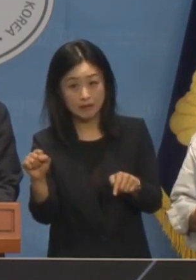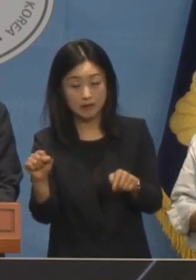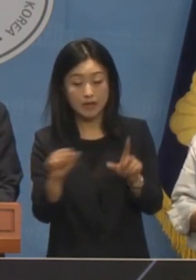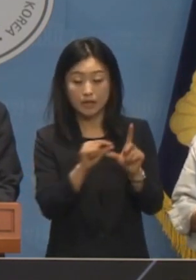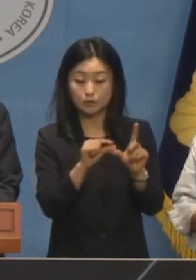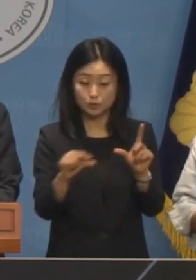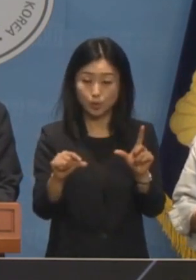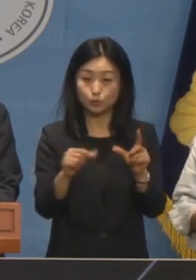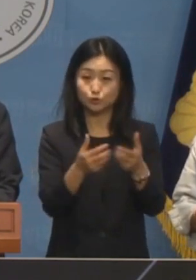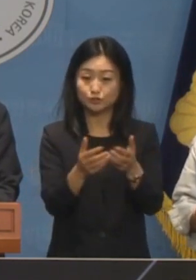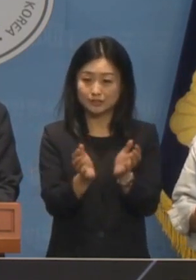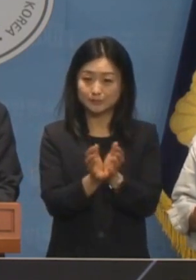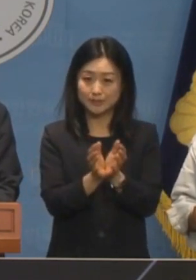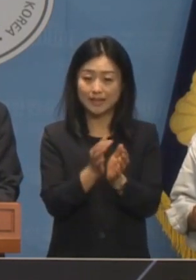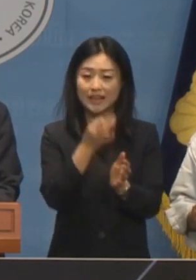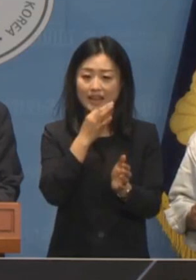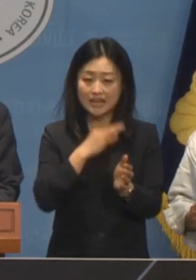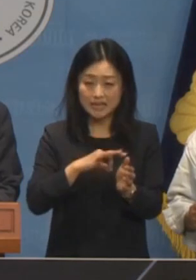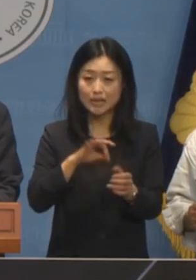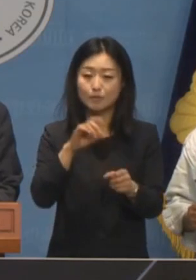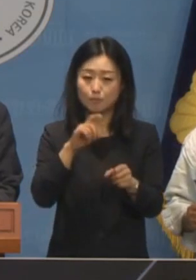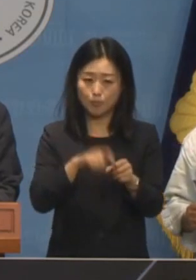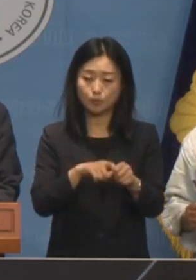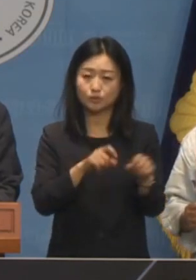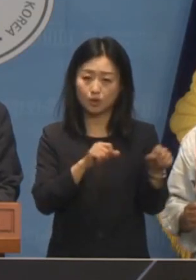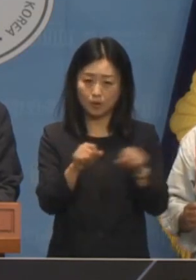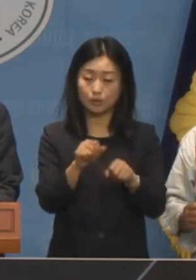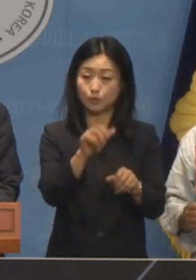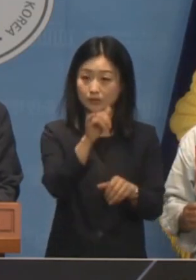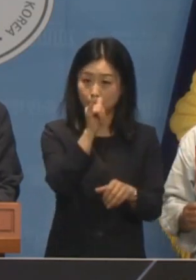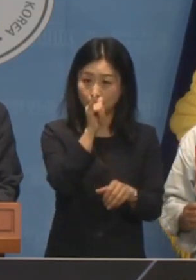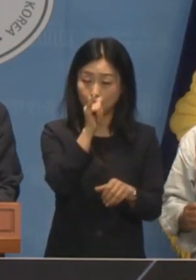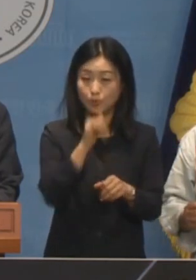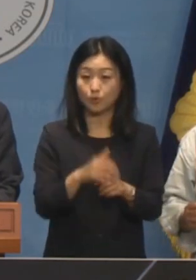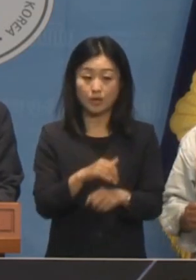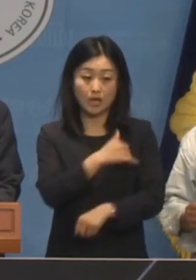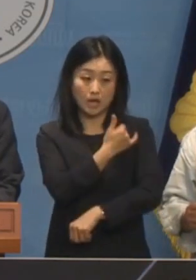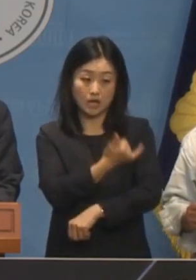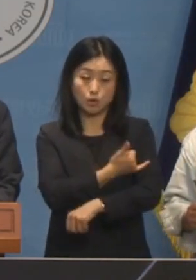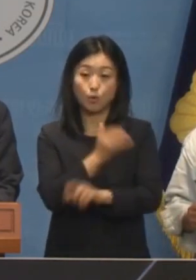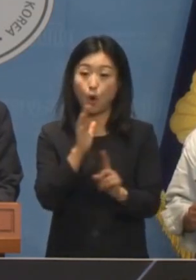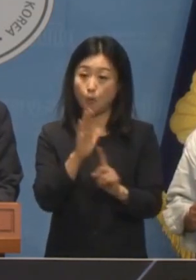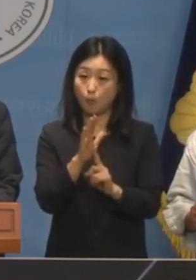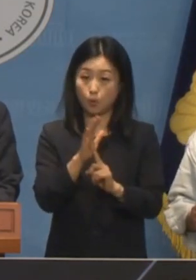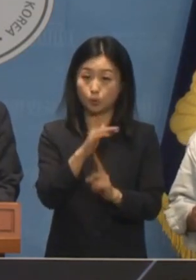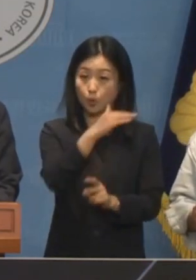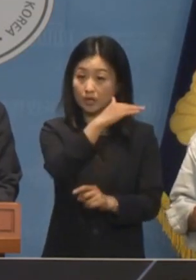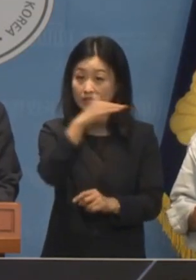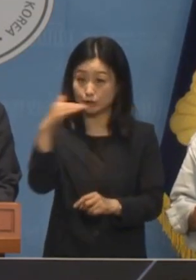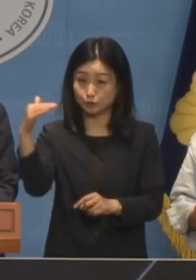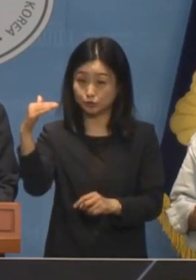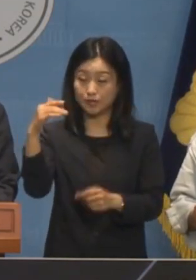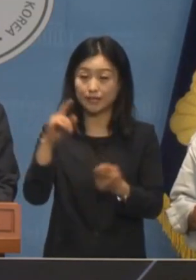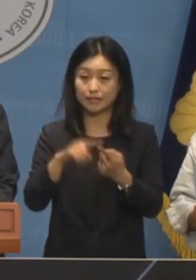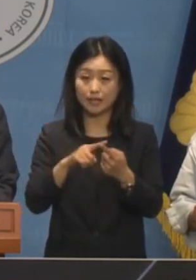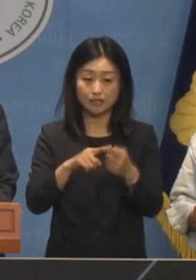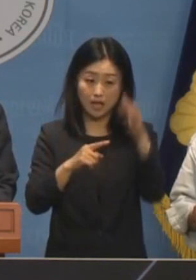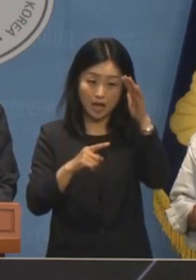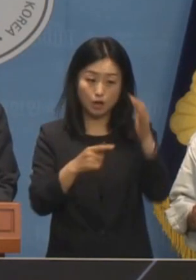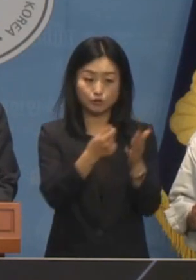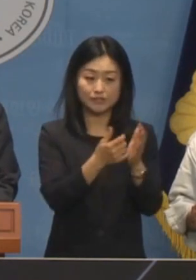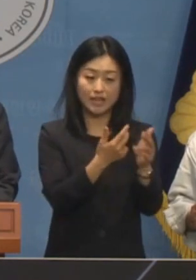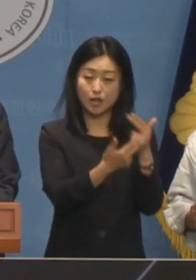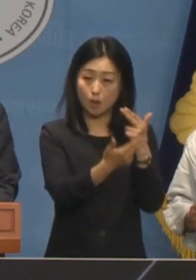집단의 이익만을 대변해왔고 2011년도에 인권보도 준칙을 한국기자협회와 맺음으로